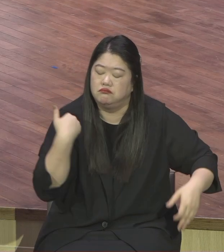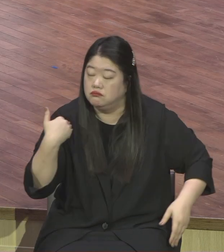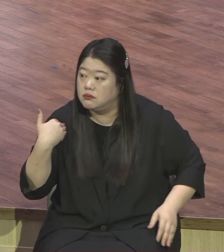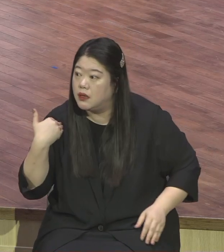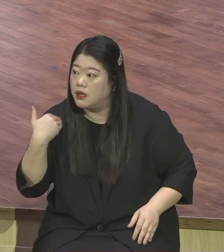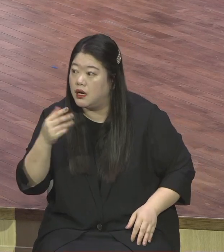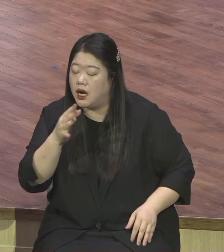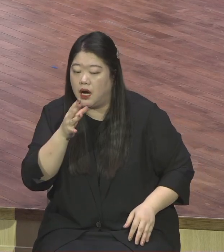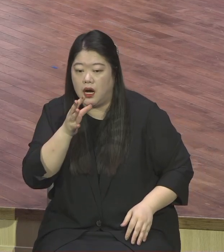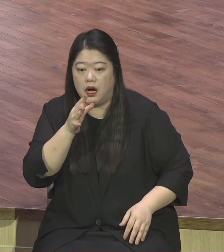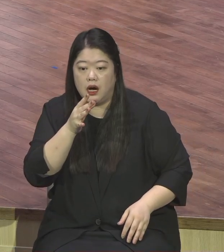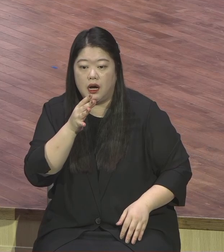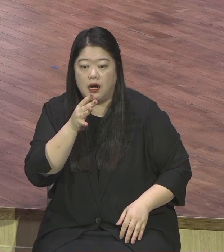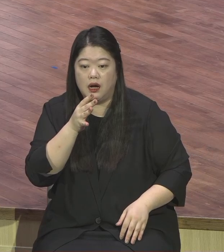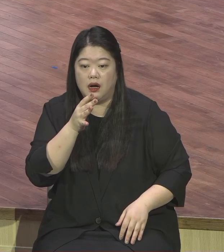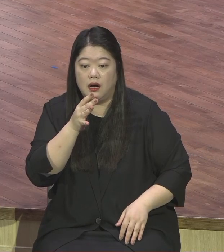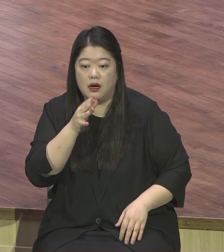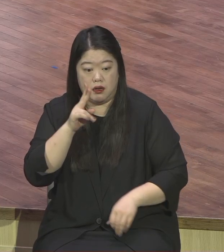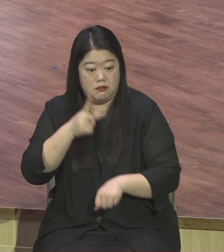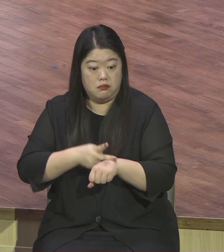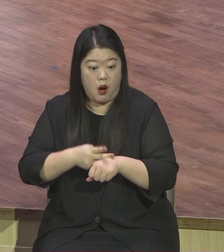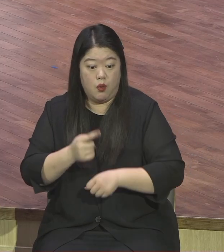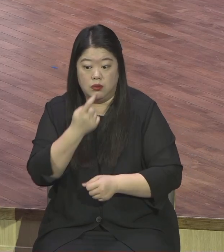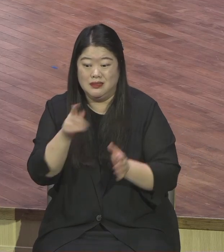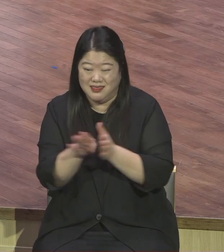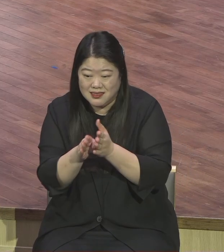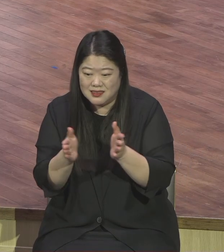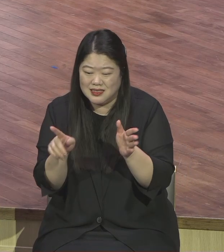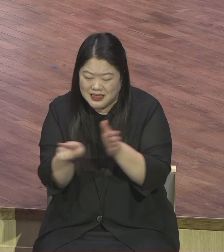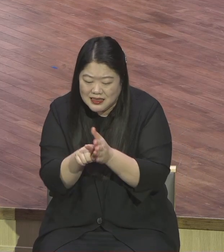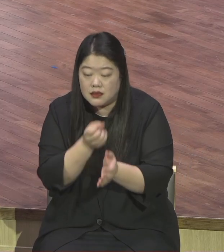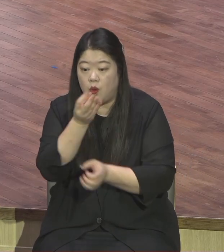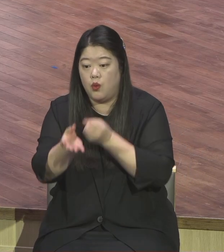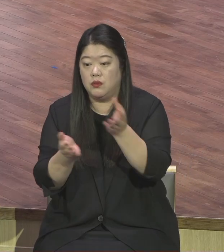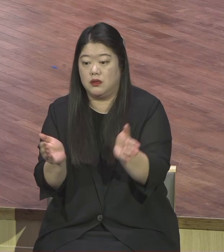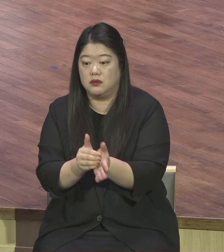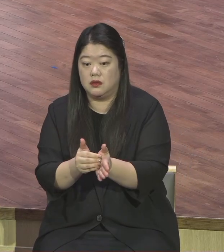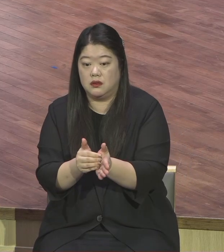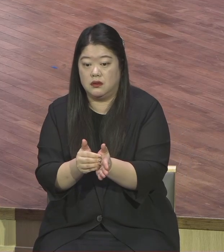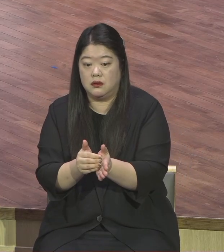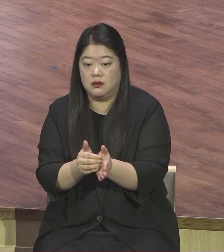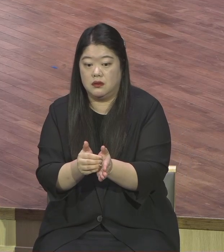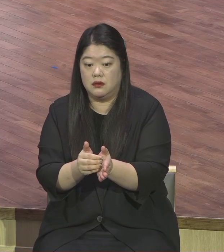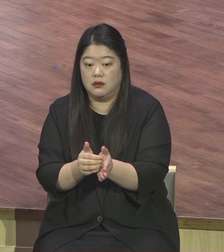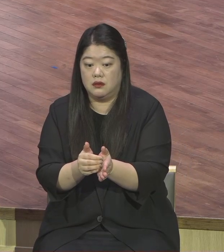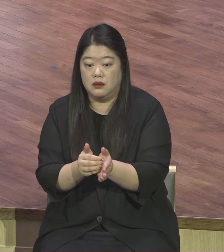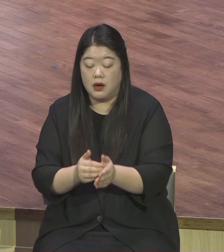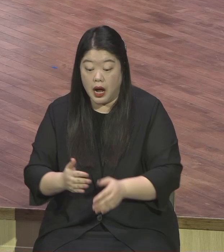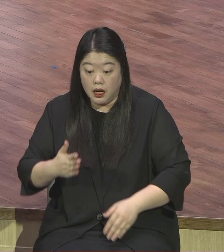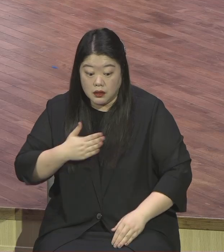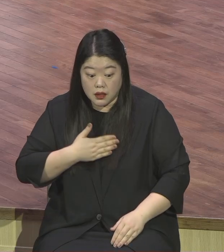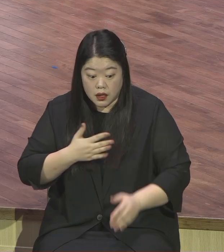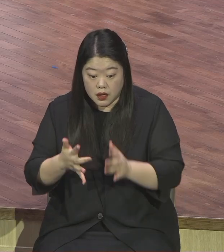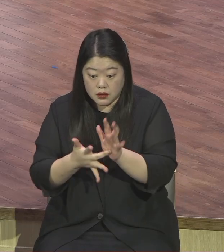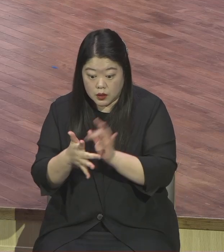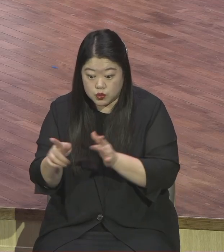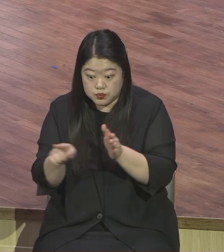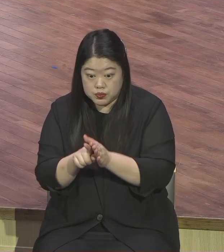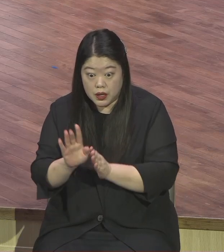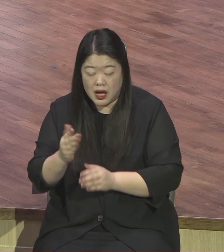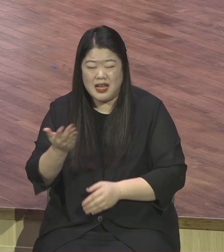하나님으로부터 부름받은 이것이 하나님의 전적인 주권 속에서 이루어진